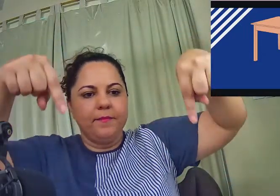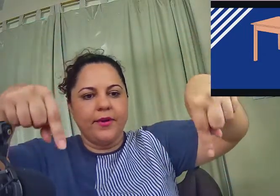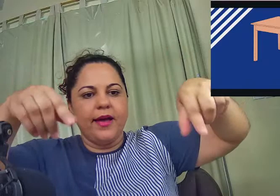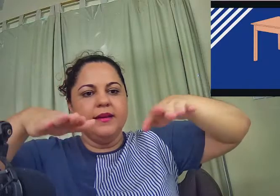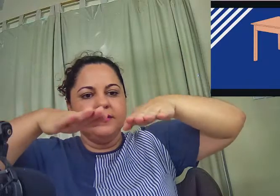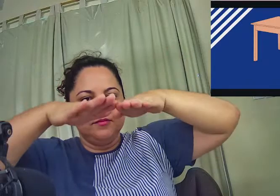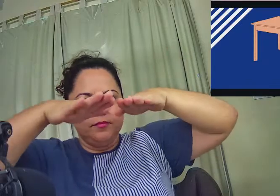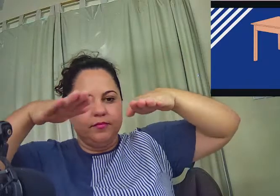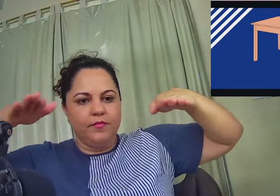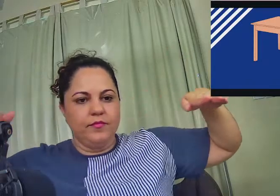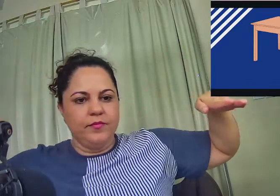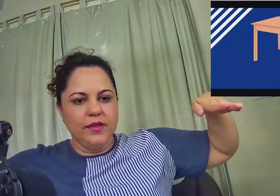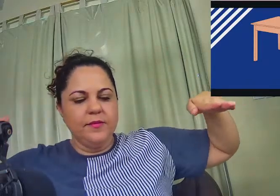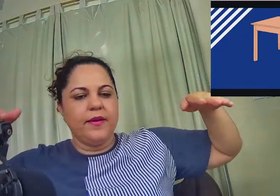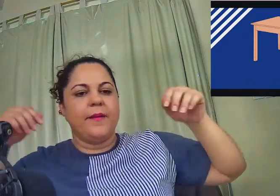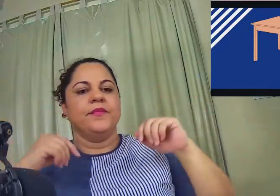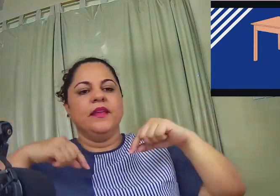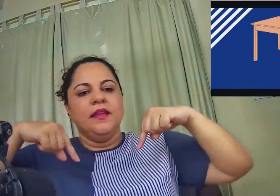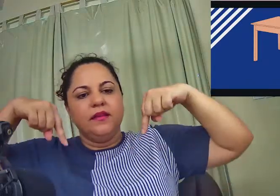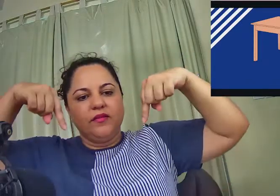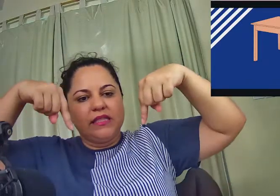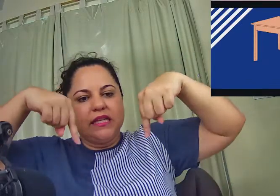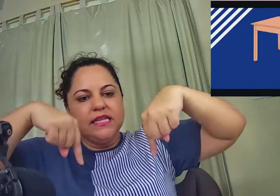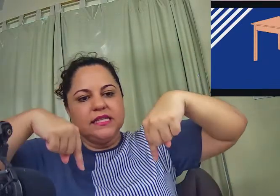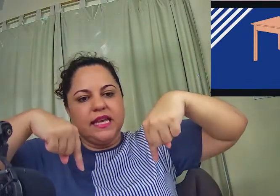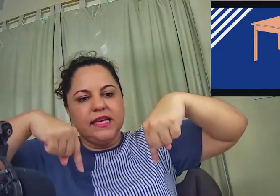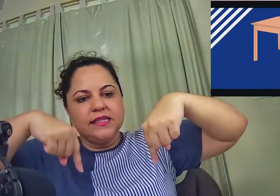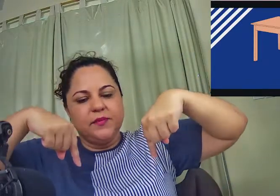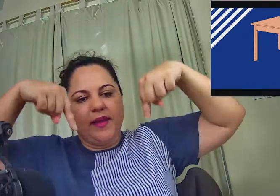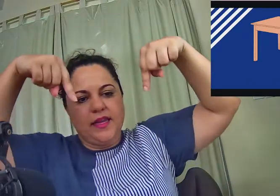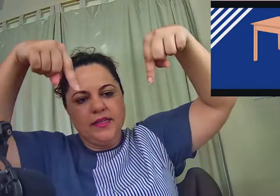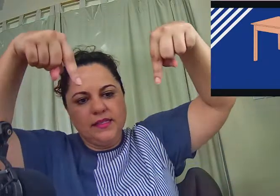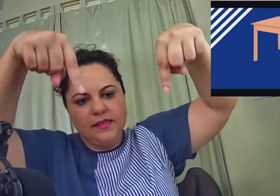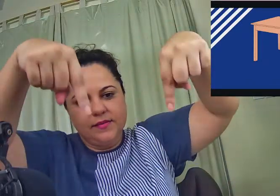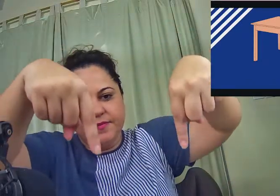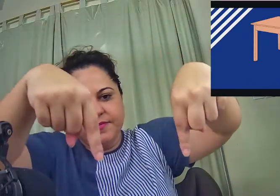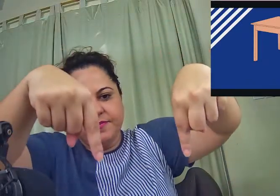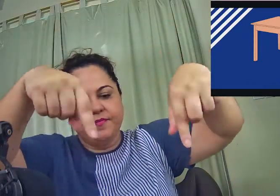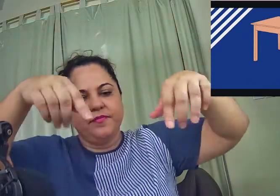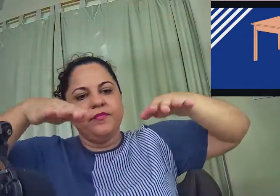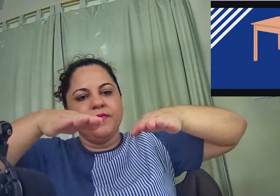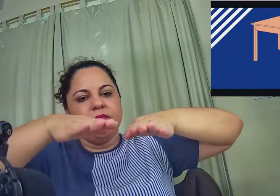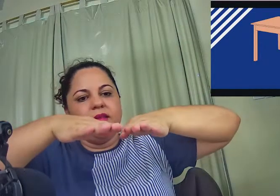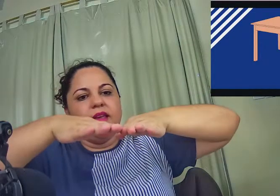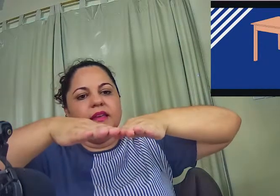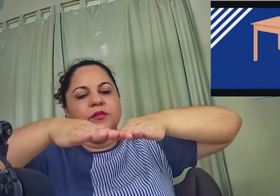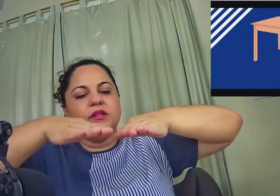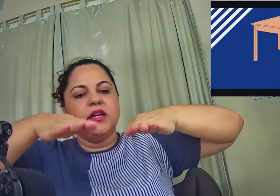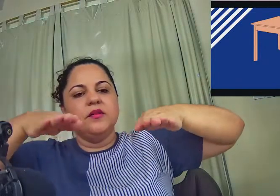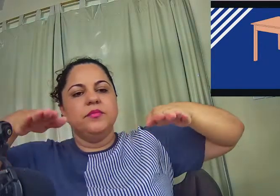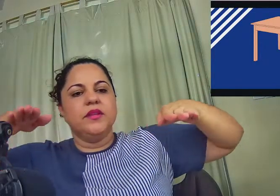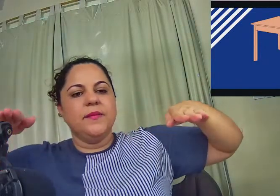pá e pá. Então você desenha as pernas e o tampo da